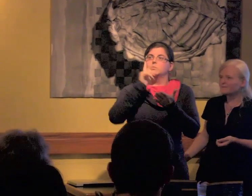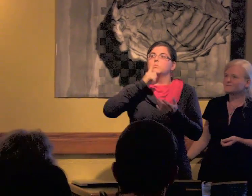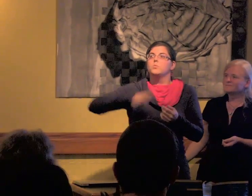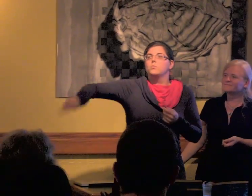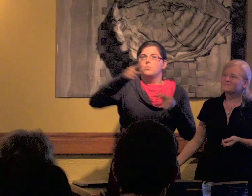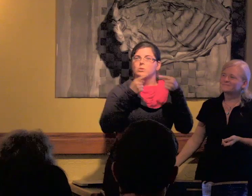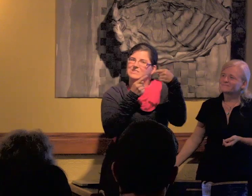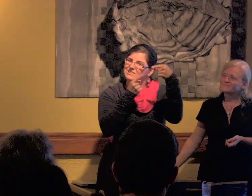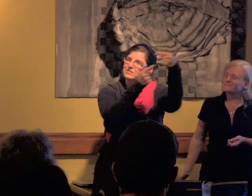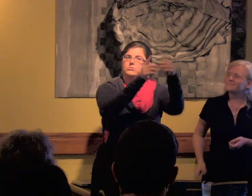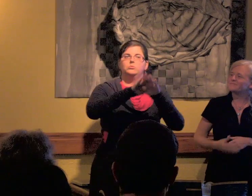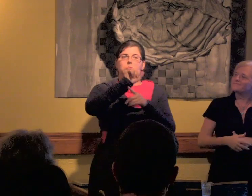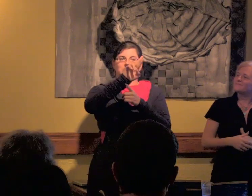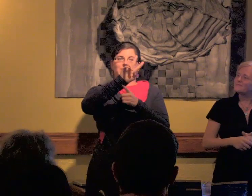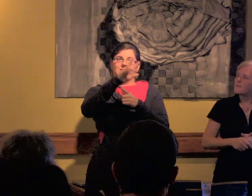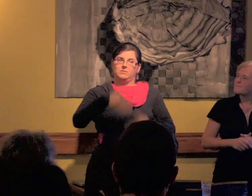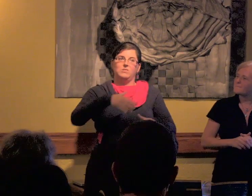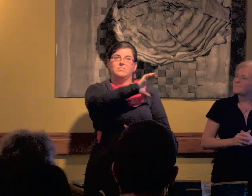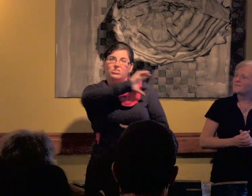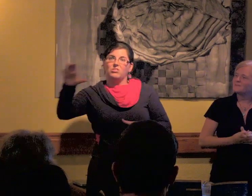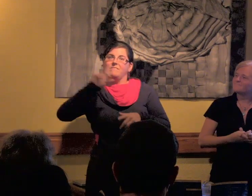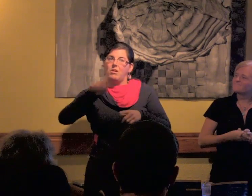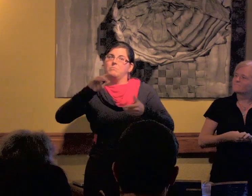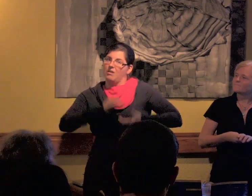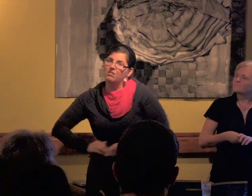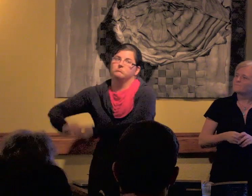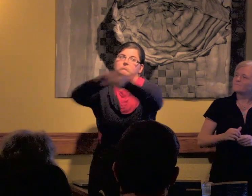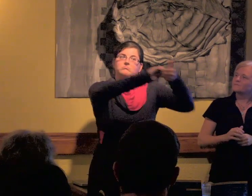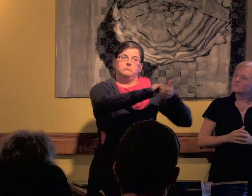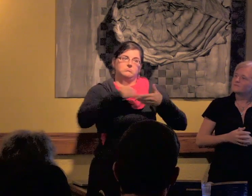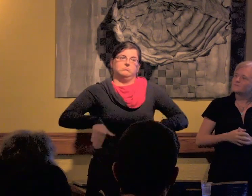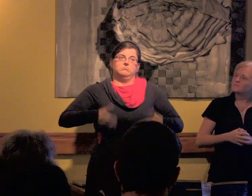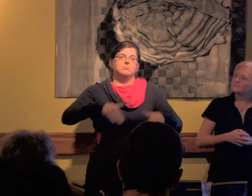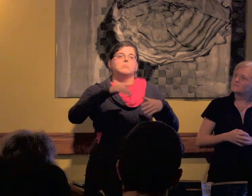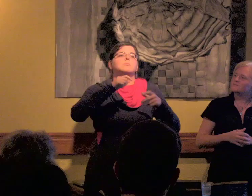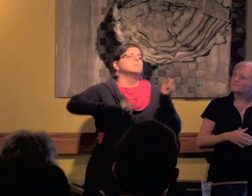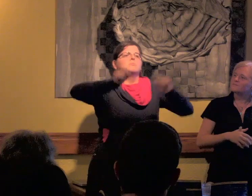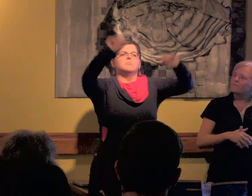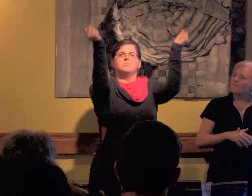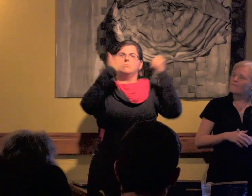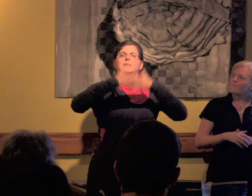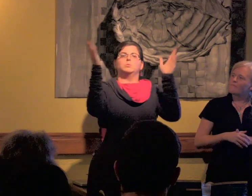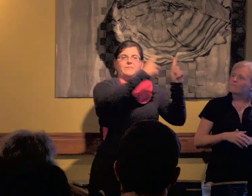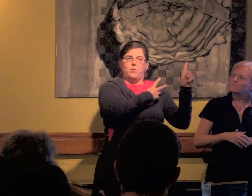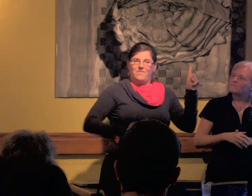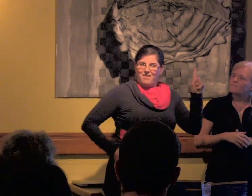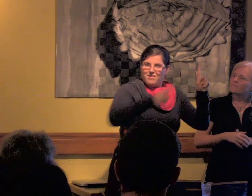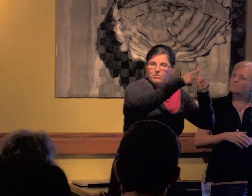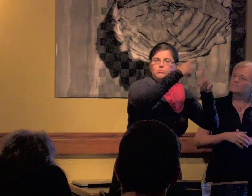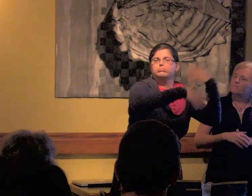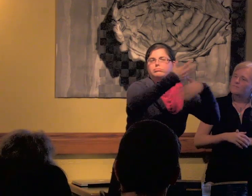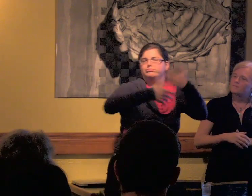qui se veut national de relais. Et on est en représentation vraiment partout avec toute la communauté sourde canadienne afin